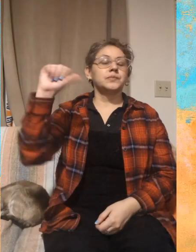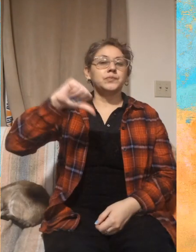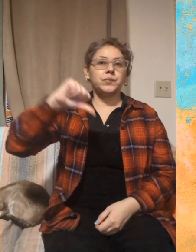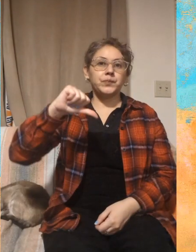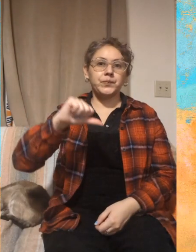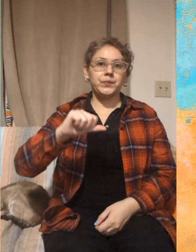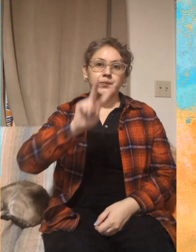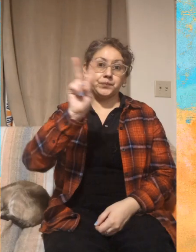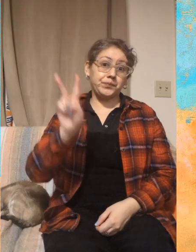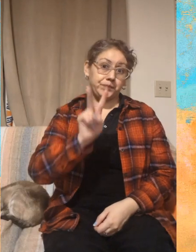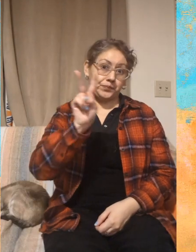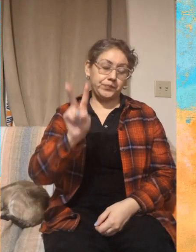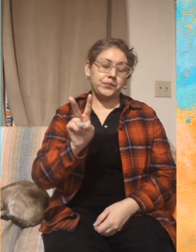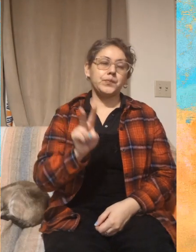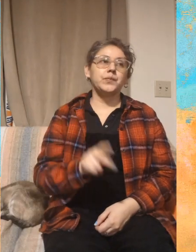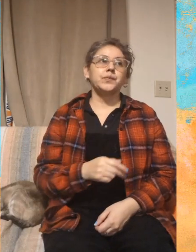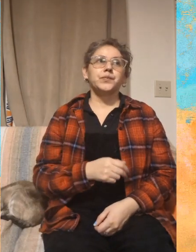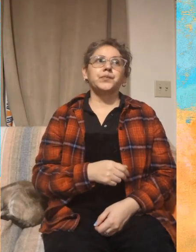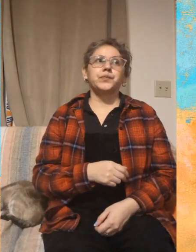posiciones con menos